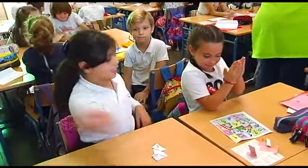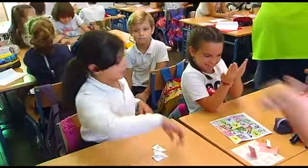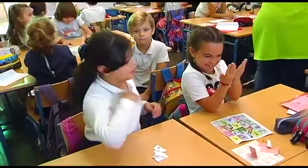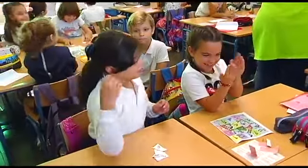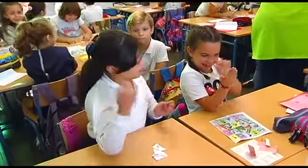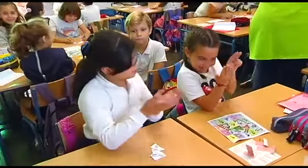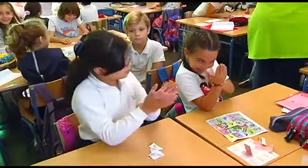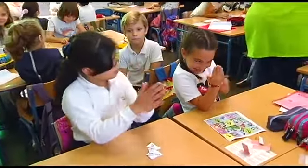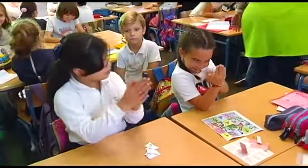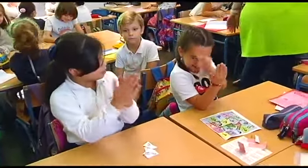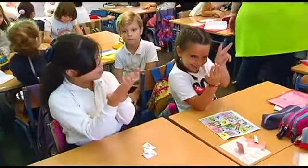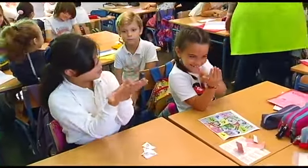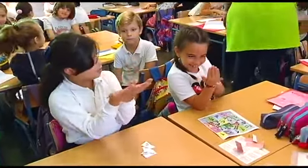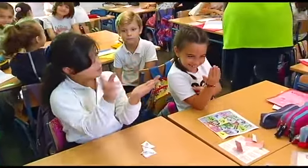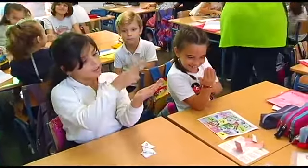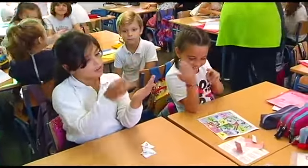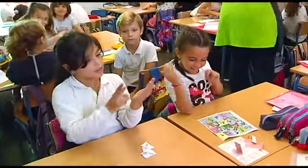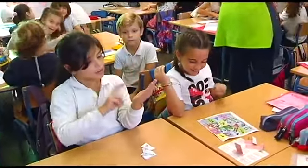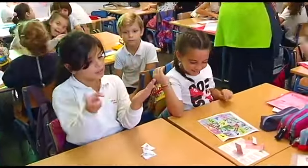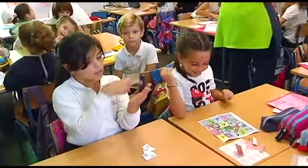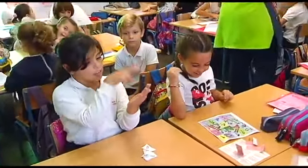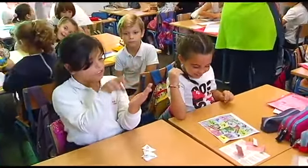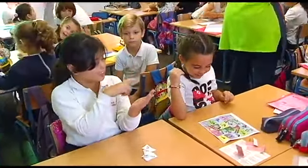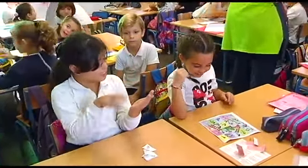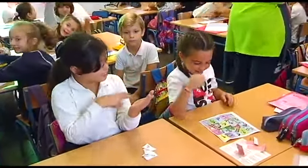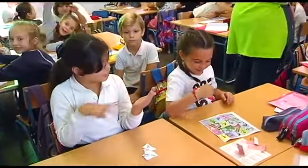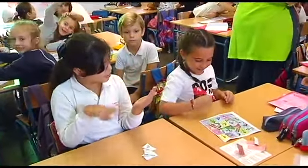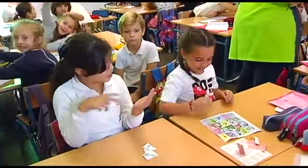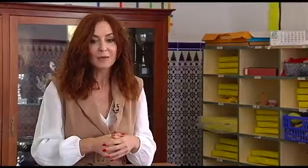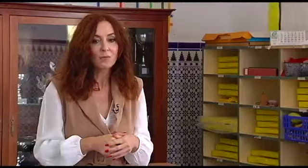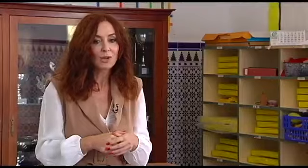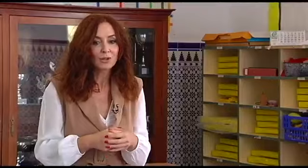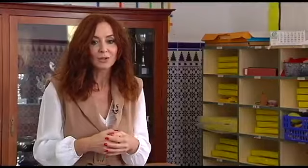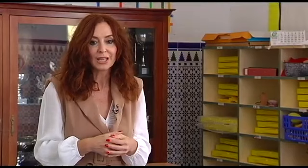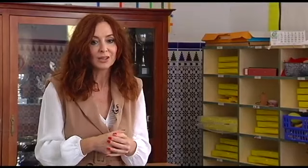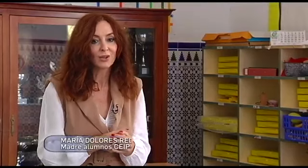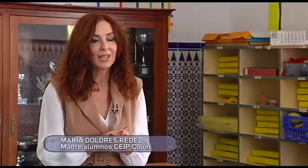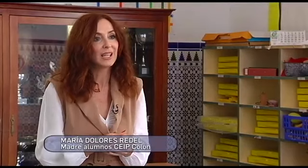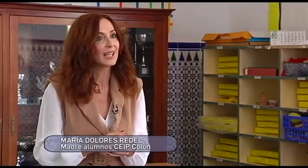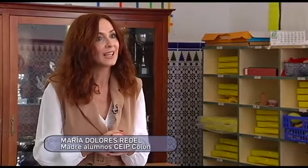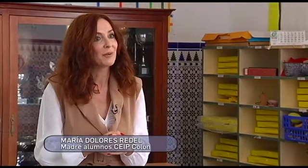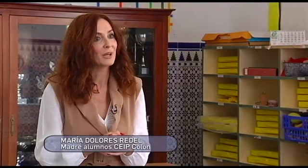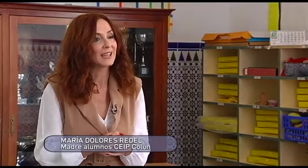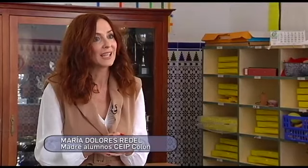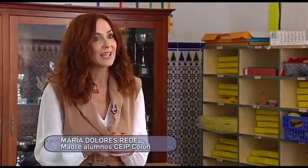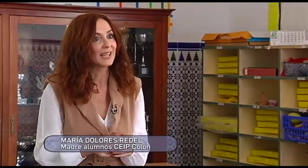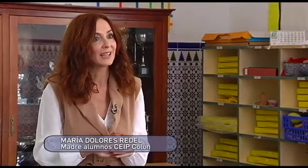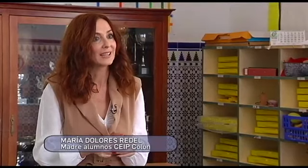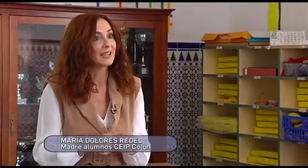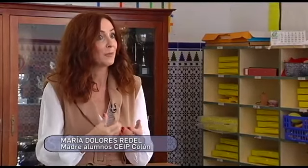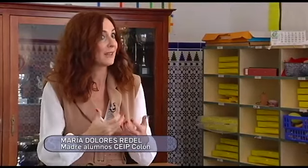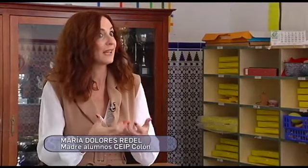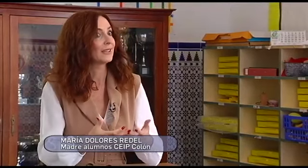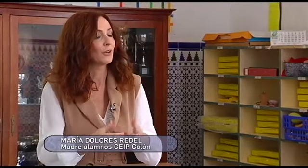hijos e hijas están muy motivados. Ellos la verdad que están muy contentos de aprender este